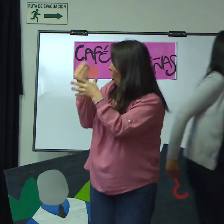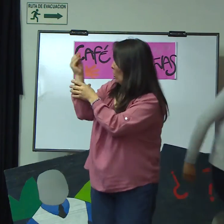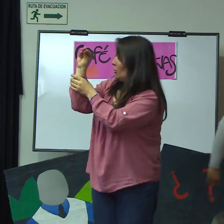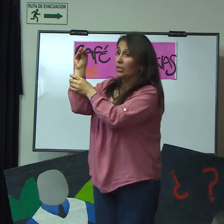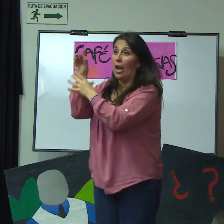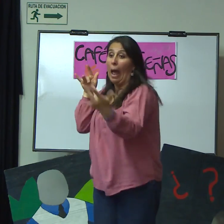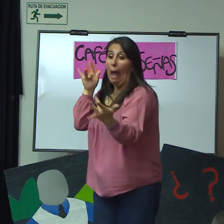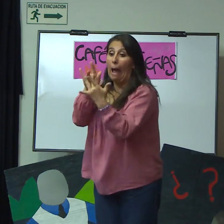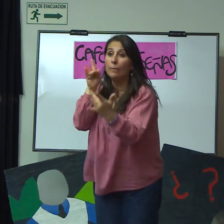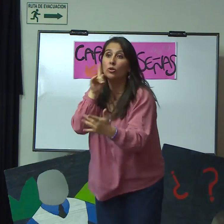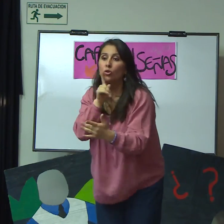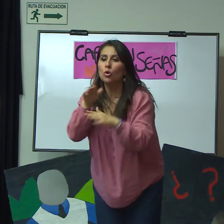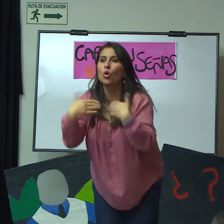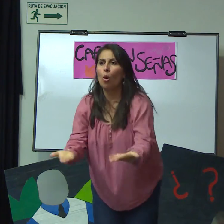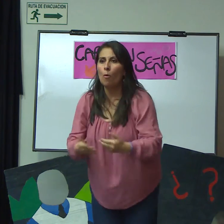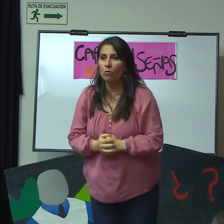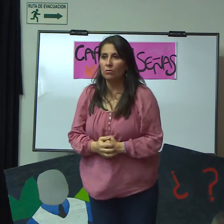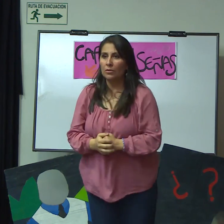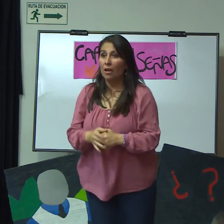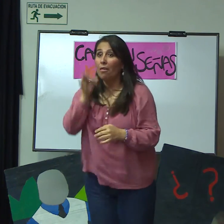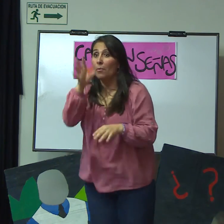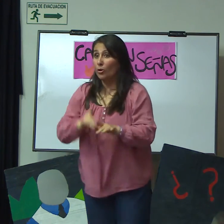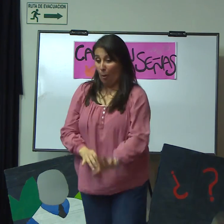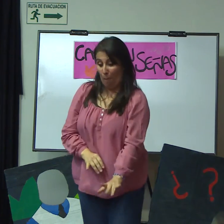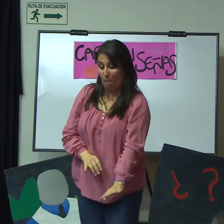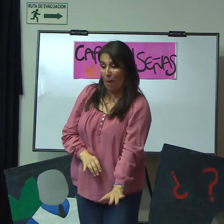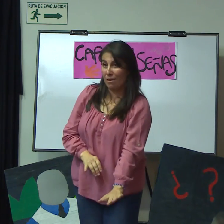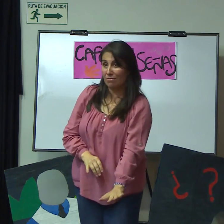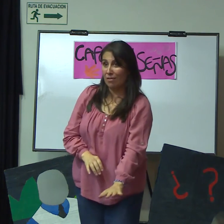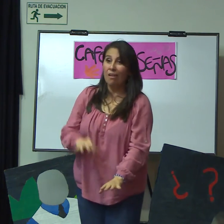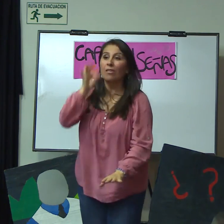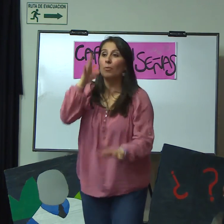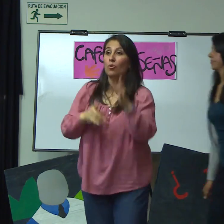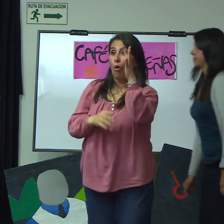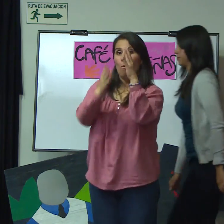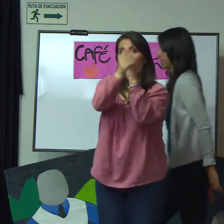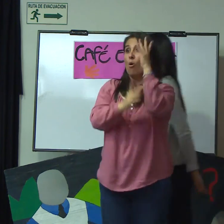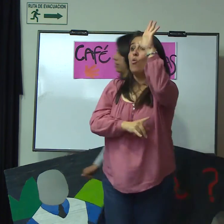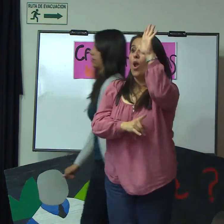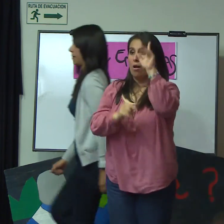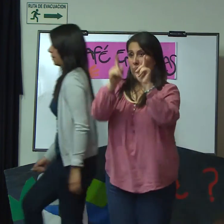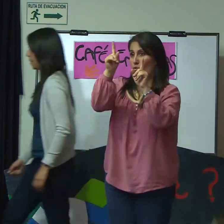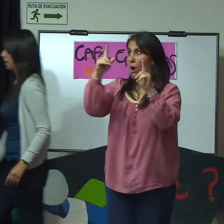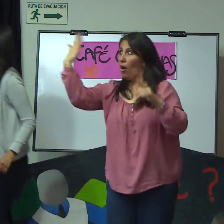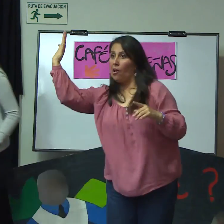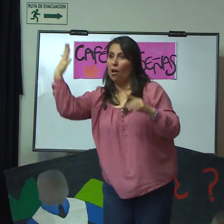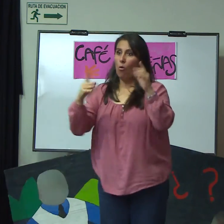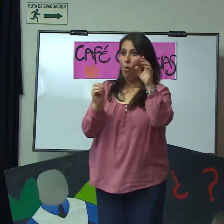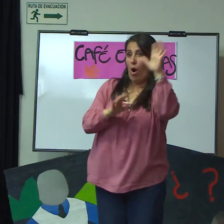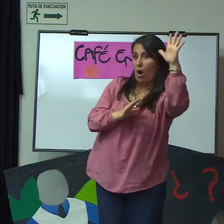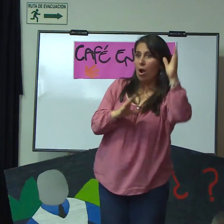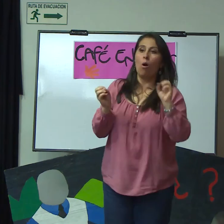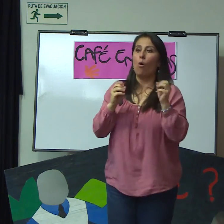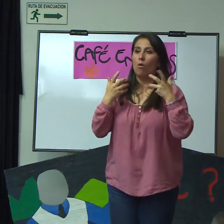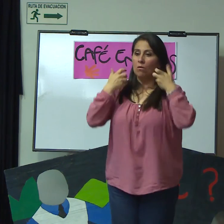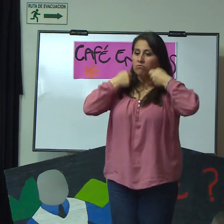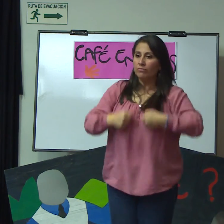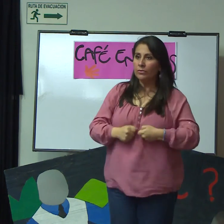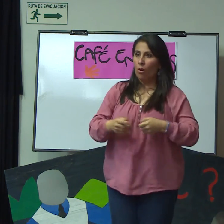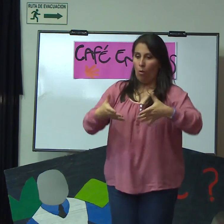¿De pronto en los pies? ¿De pronto solo en una mano? ¿De pronto el muñequito puesto? ¿Cuáles son esas otras